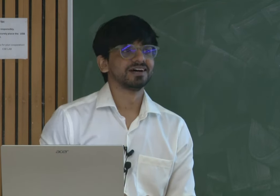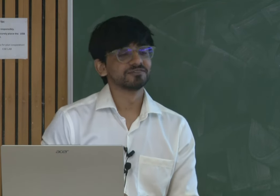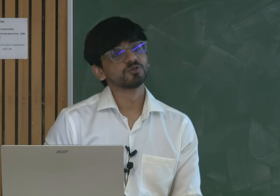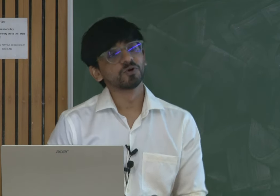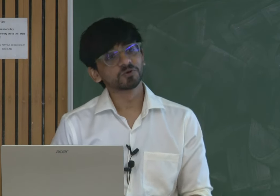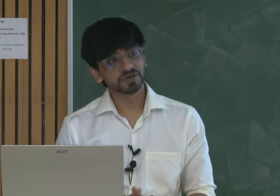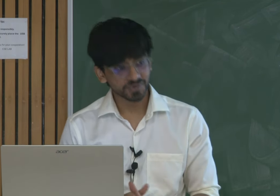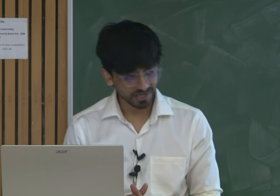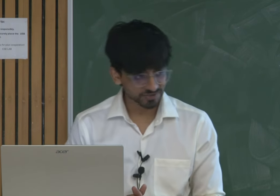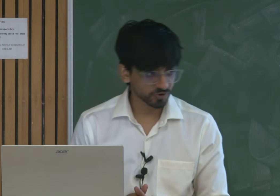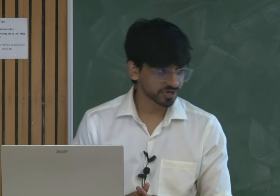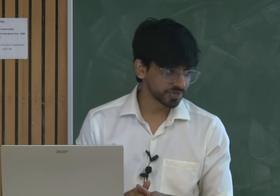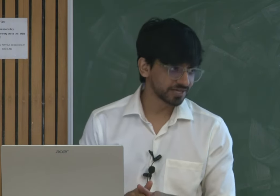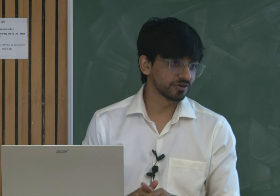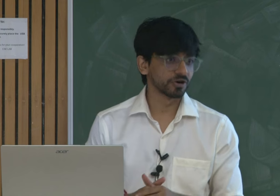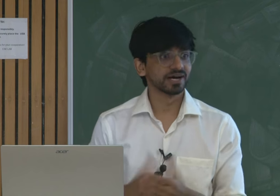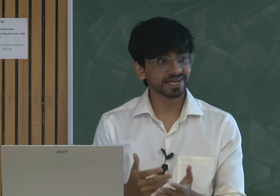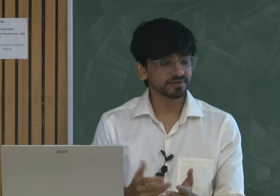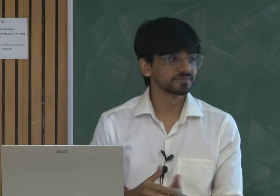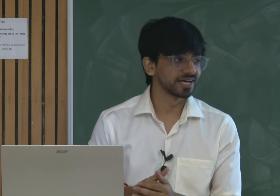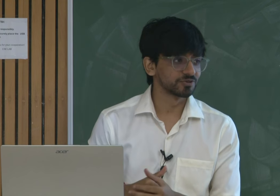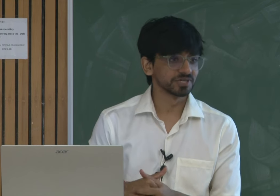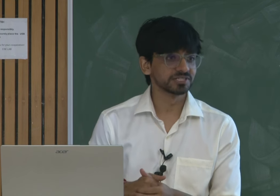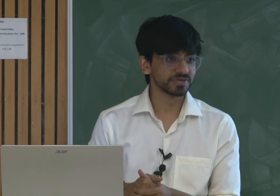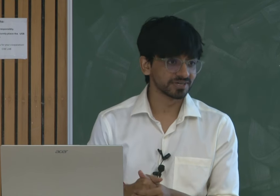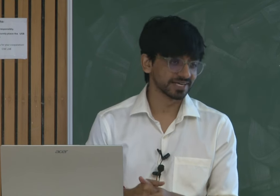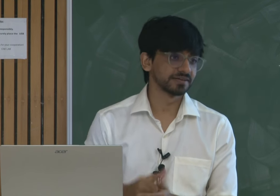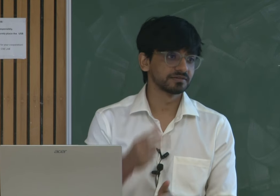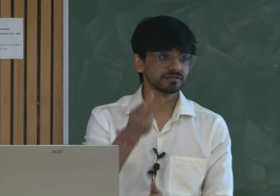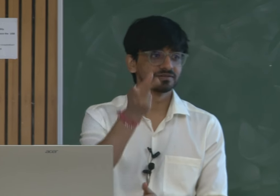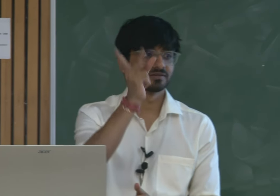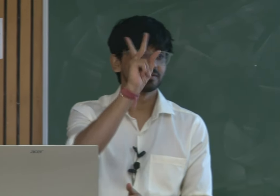एंड इफ यू वॉन्ट टू आस्क फॉर रिपीट और अगेन, कैन यू प्लीज रिपीट इट अगेन.